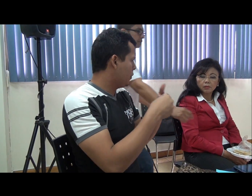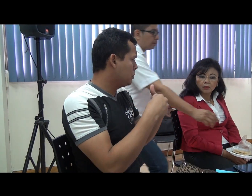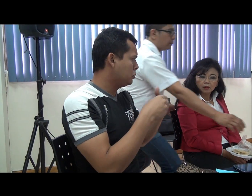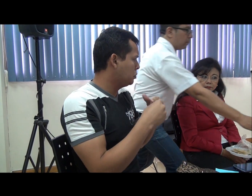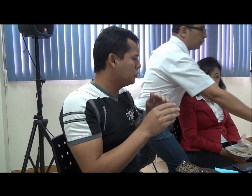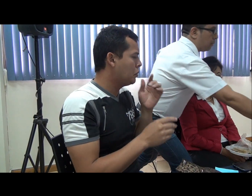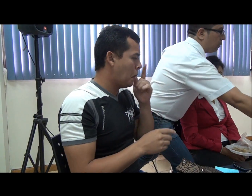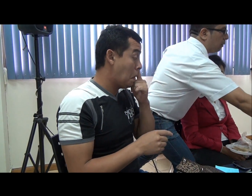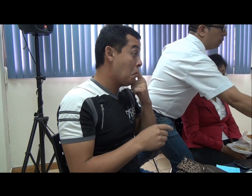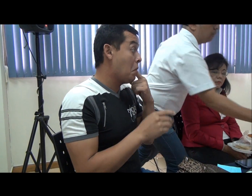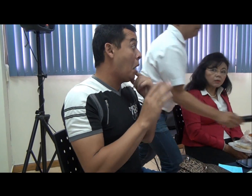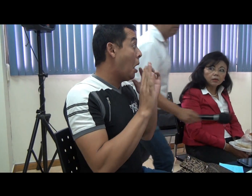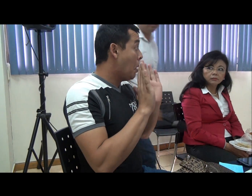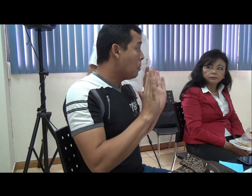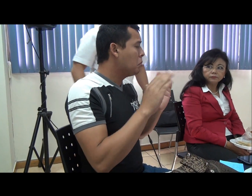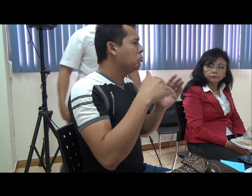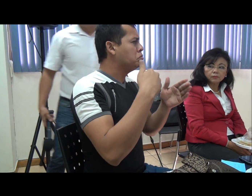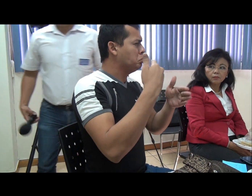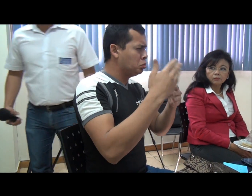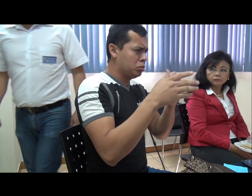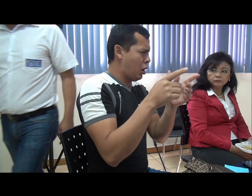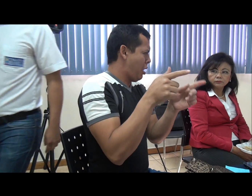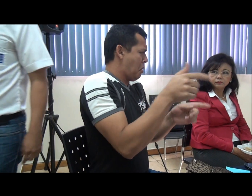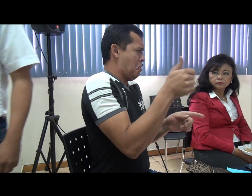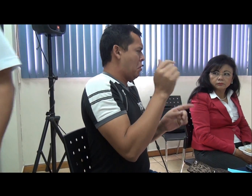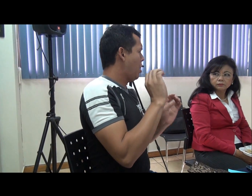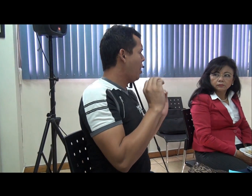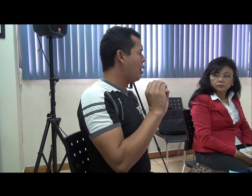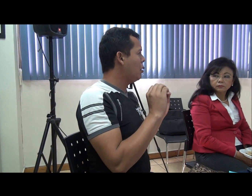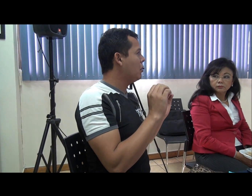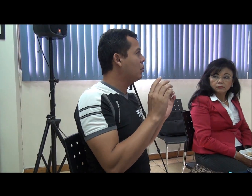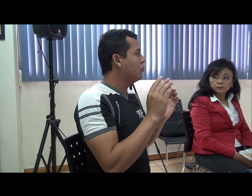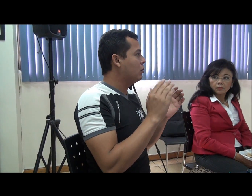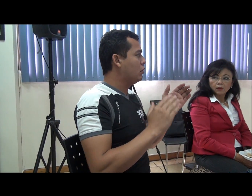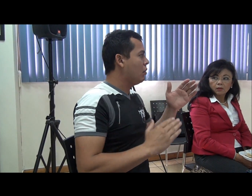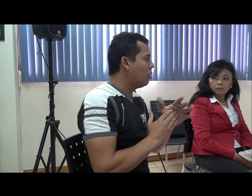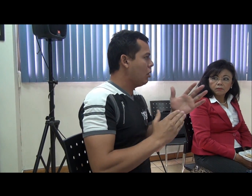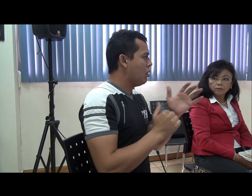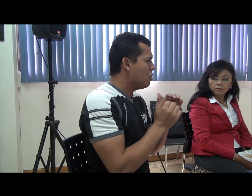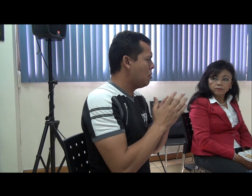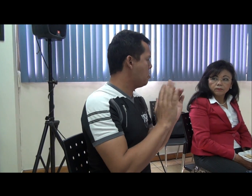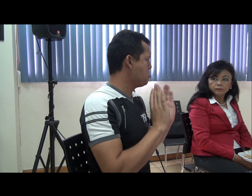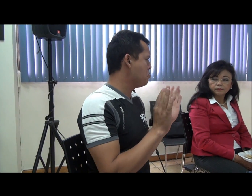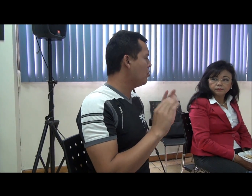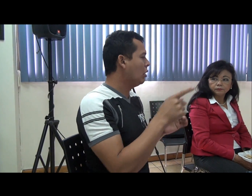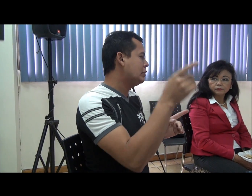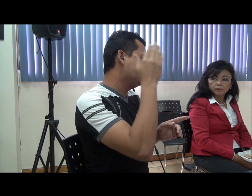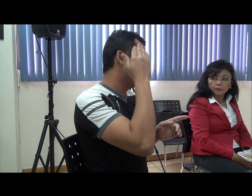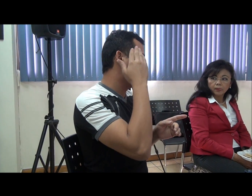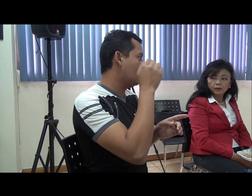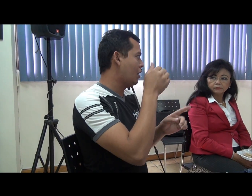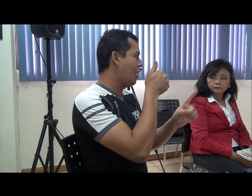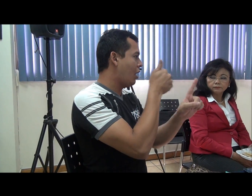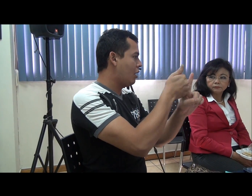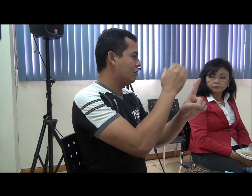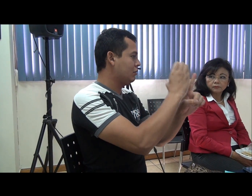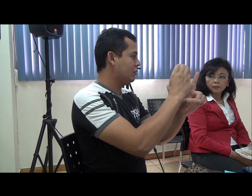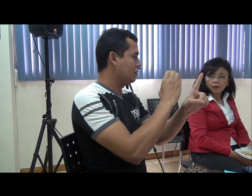ellos iban a pagar o no, y se llegó al acuerdo que la universidad iba a pagar y no había ningún problema en llevar a